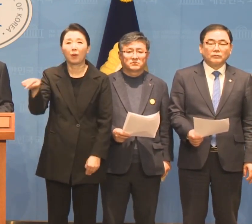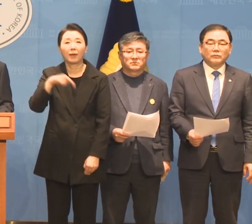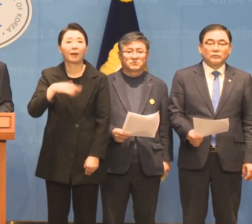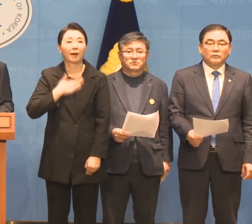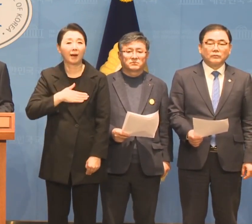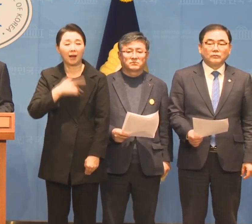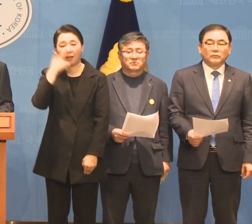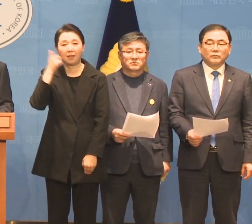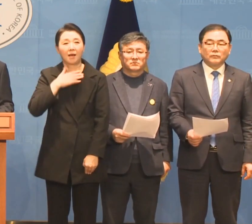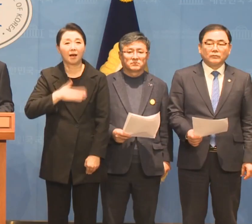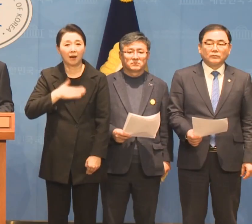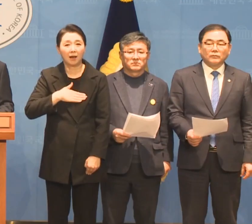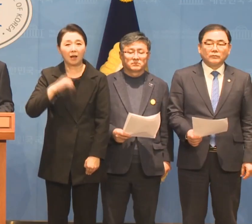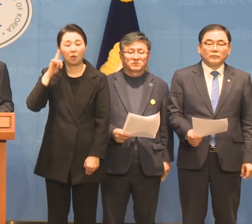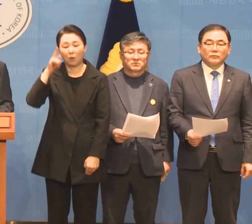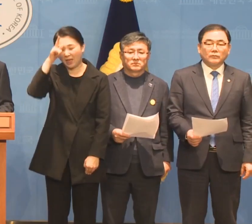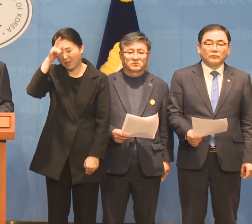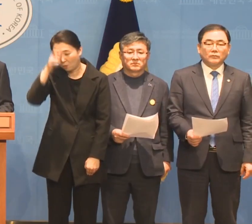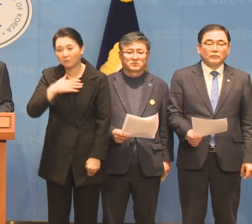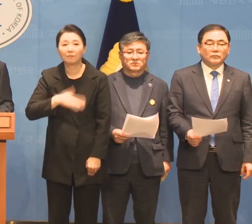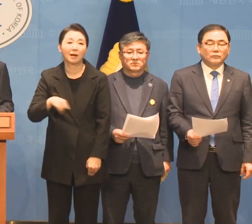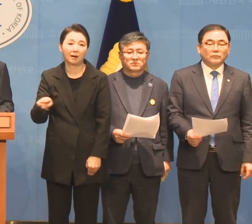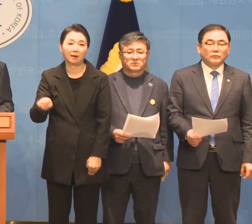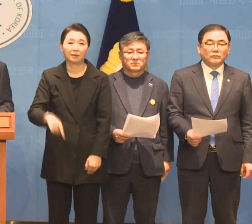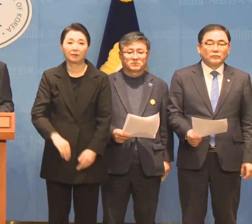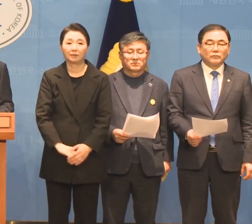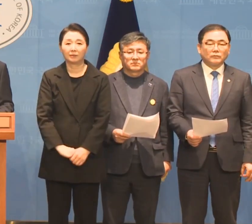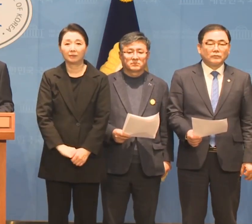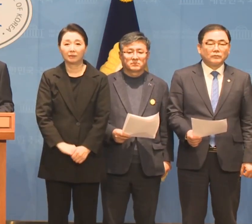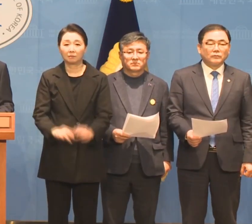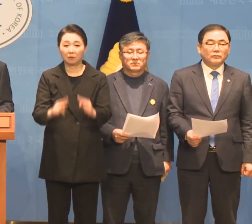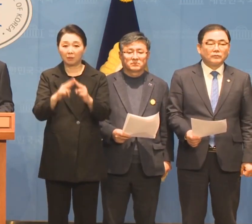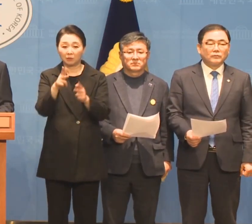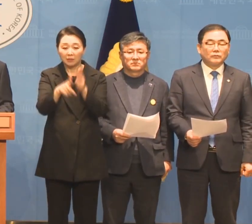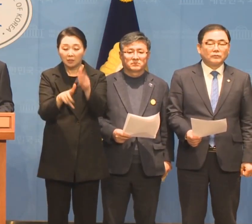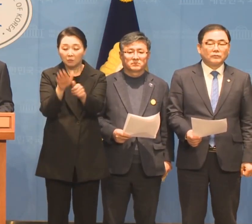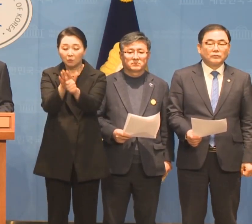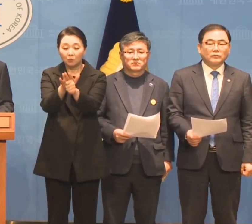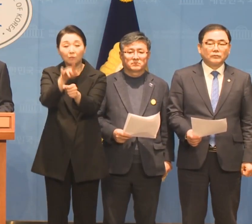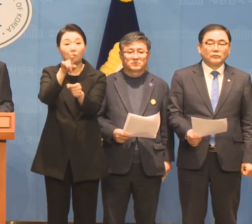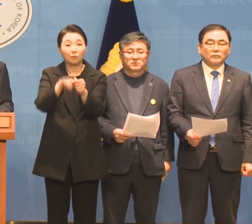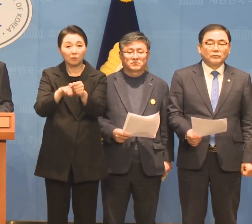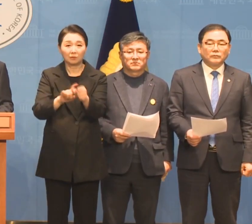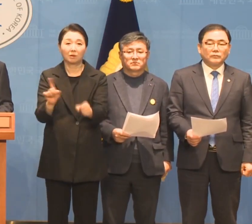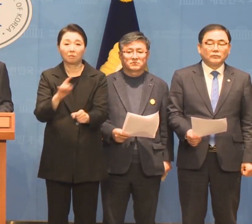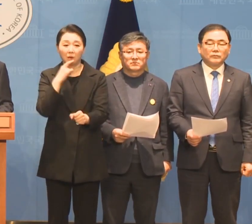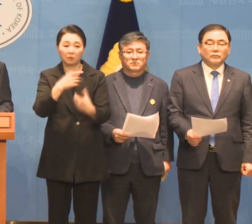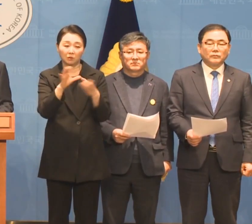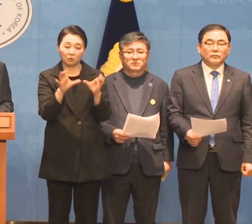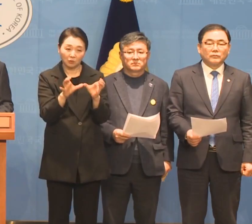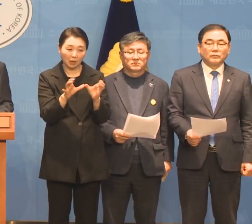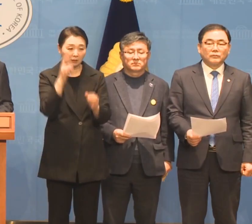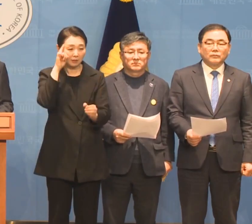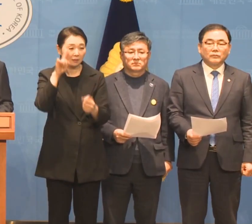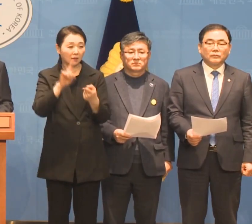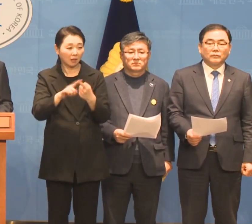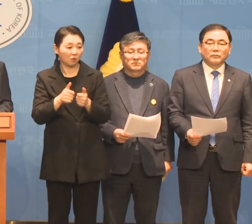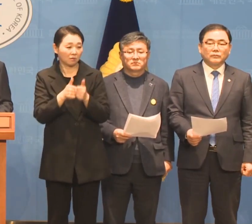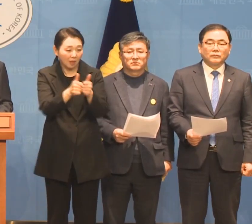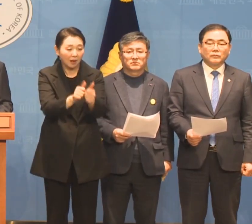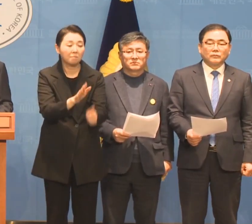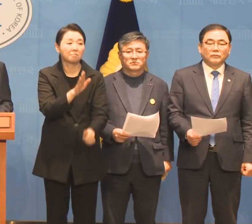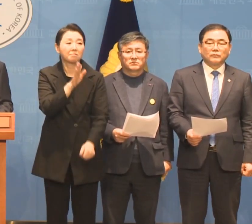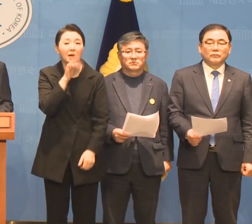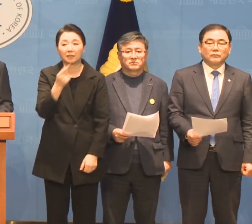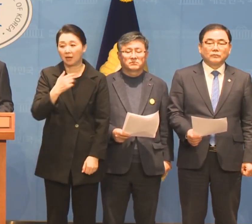거죠. 말도 안 되는 목리를 부리고 있고, 실제 반도체 산업을 도와주기 위해서는 민주당 의견대로 하는 게 옳다는